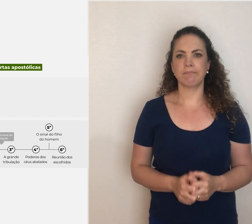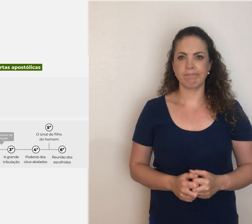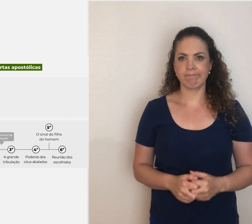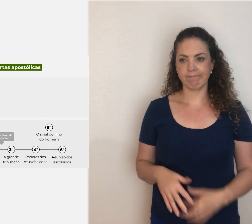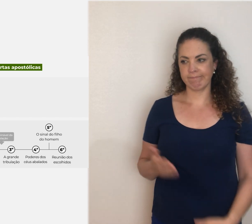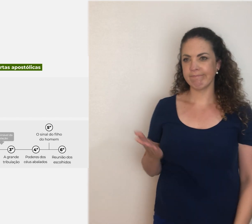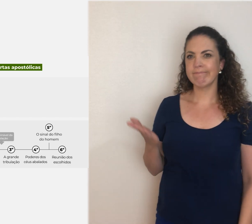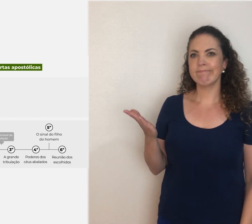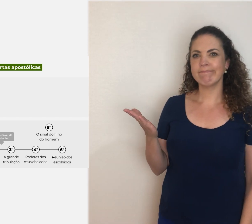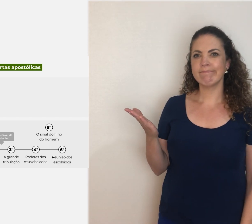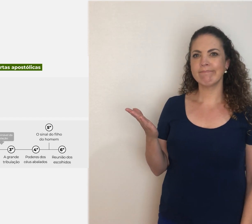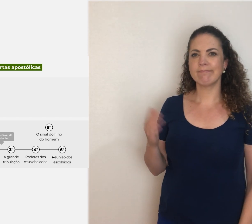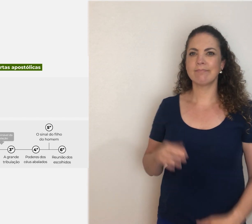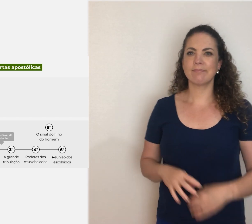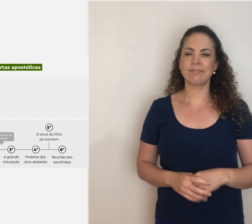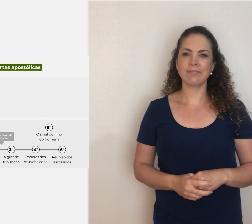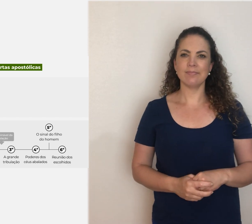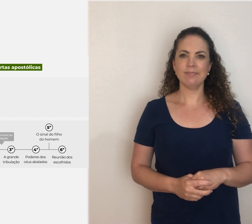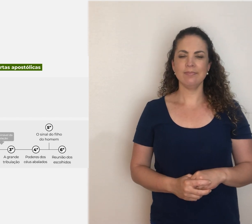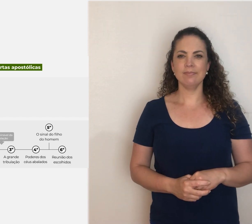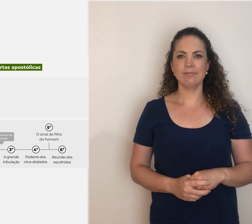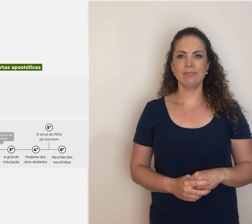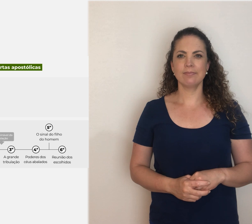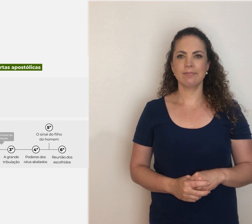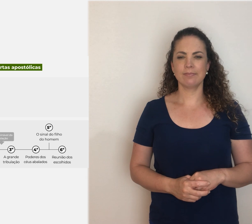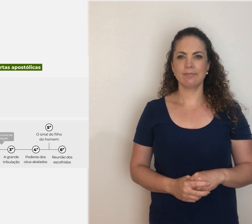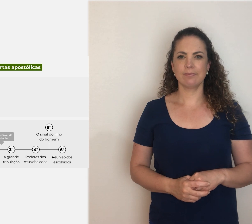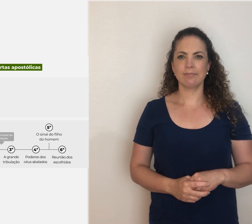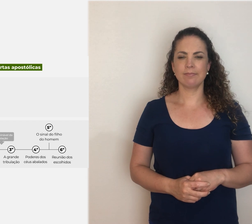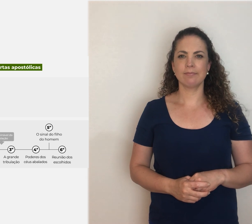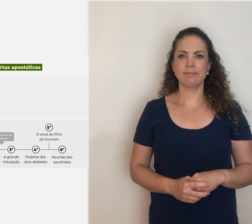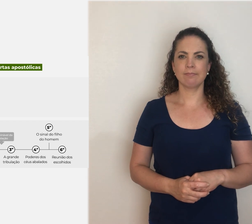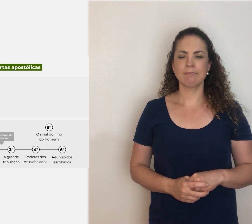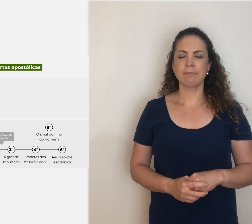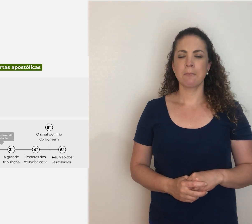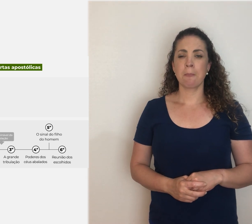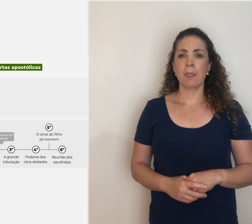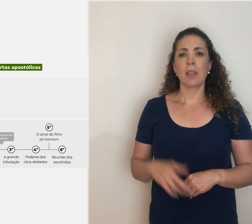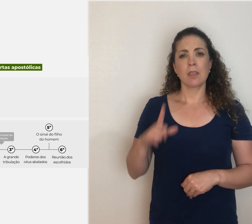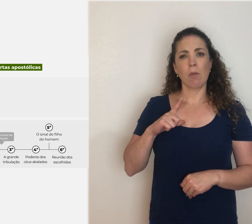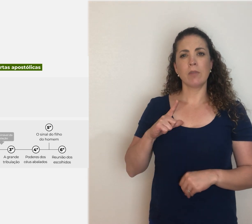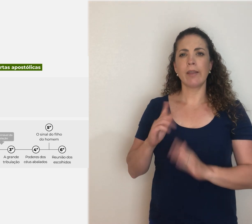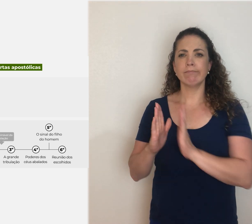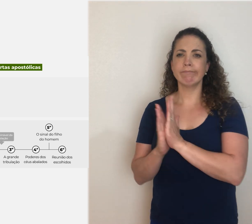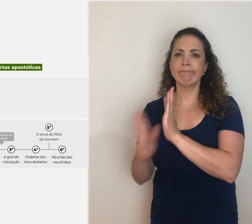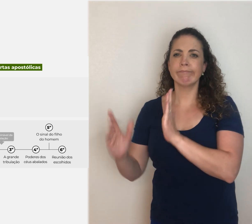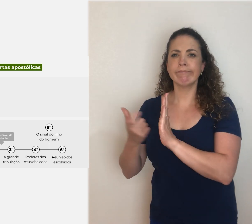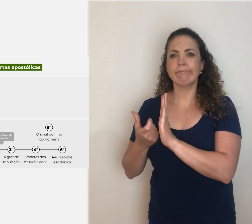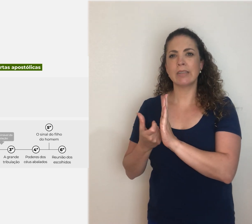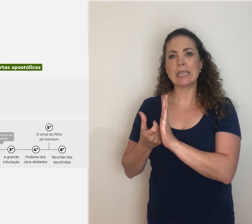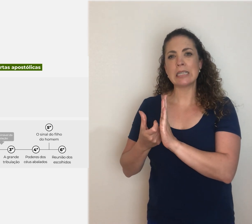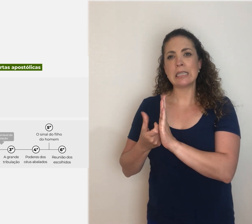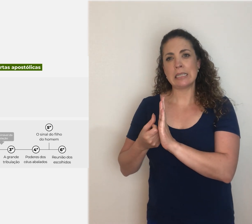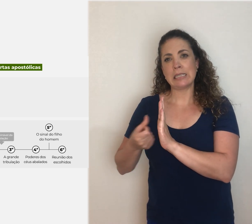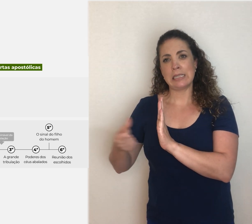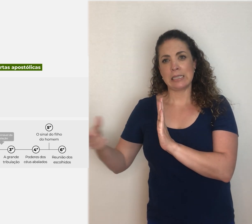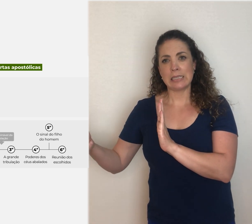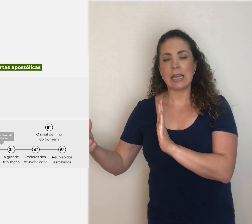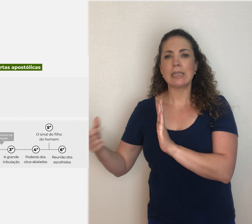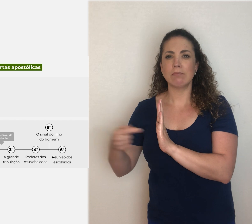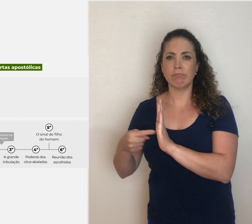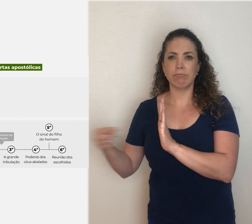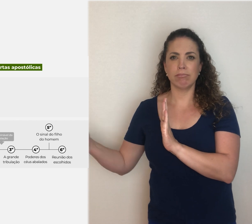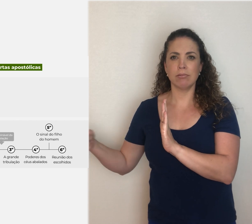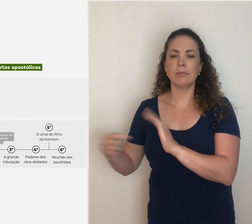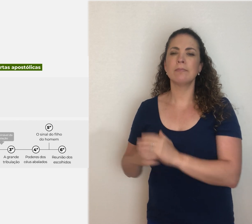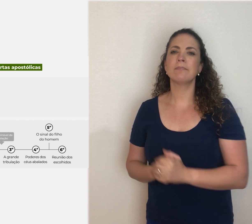6 momentos do ensino de Jesus, ainda não é o fim, princípio das dores, grande tribulação e os demais,